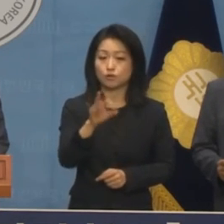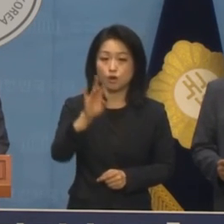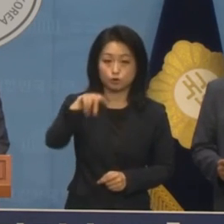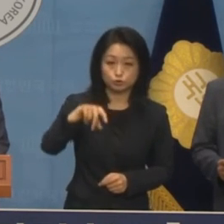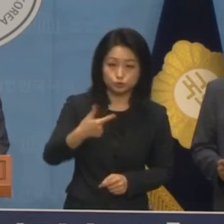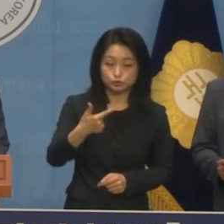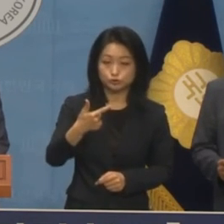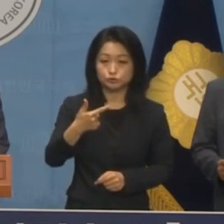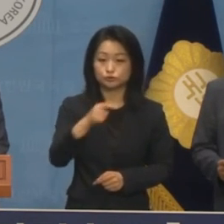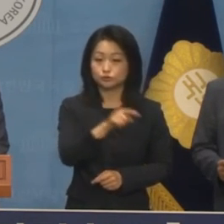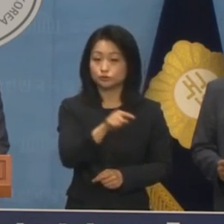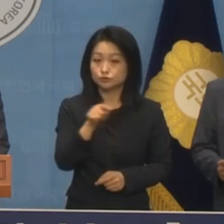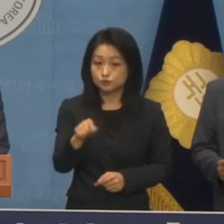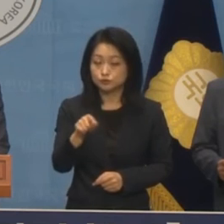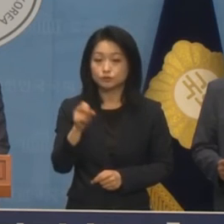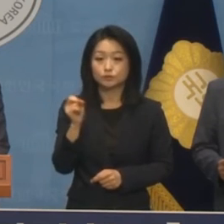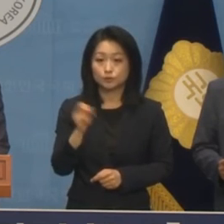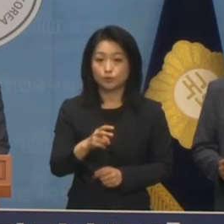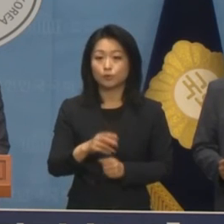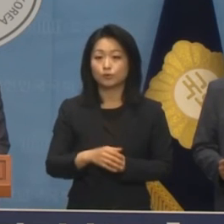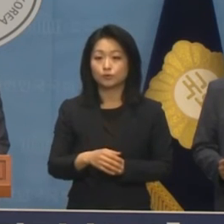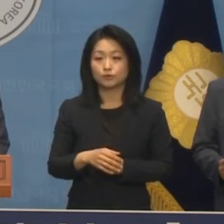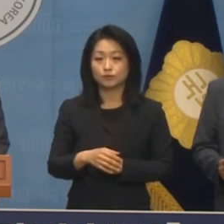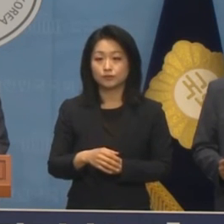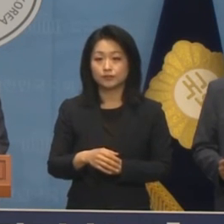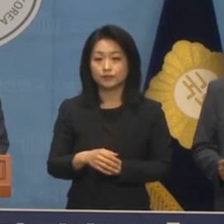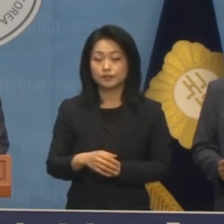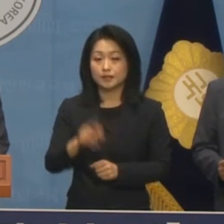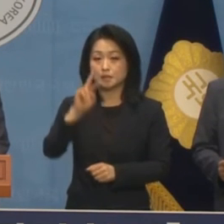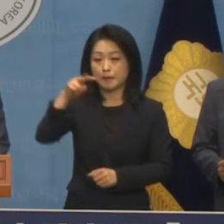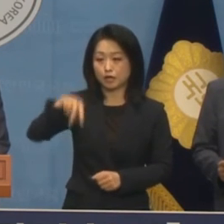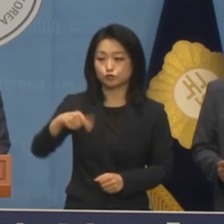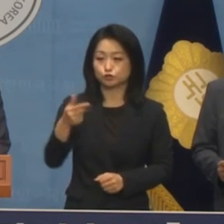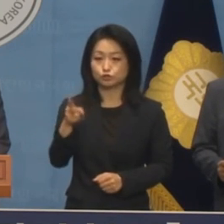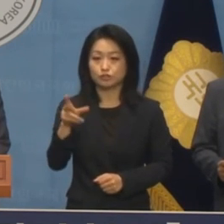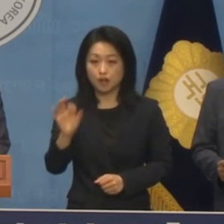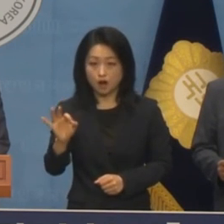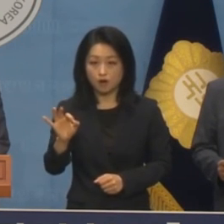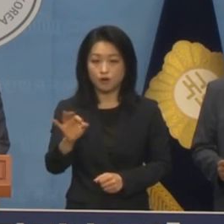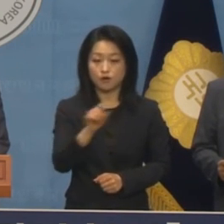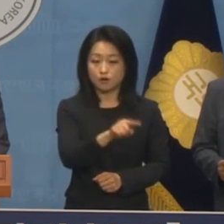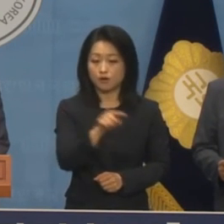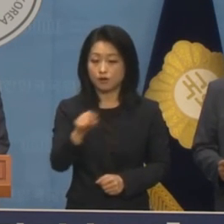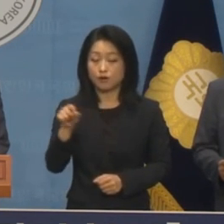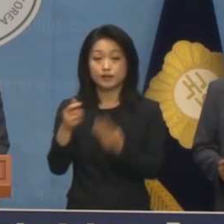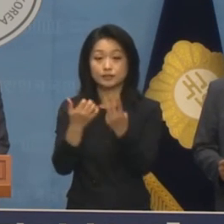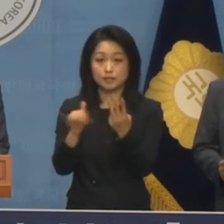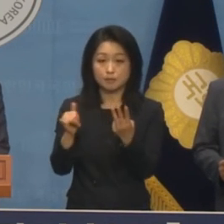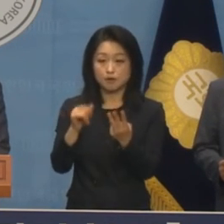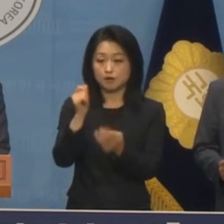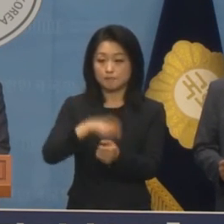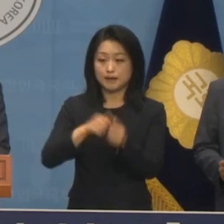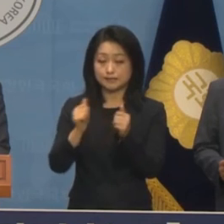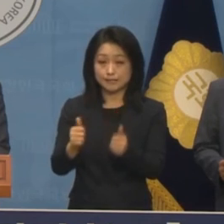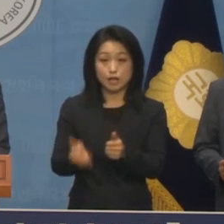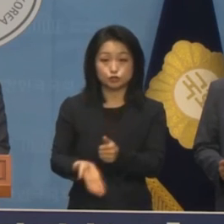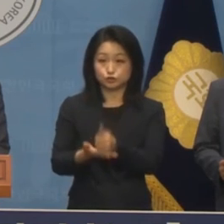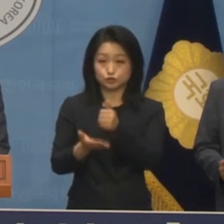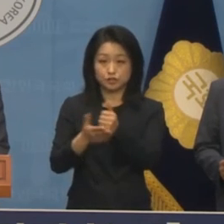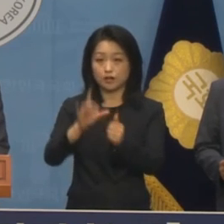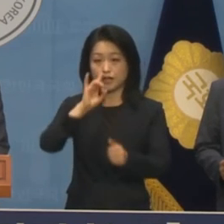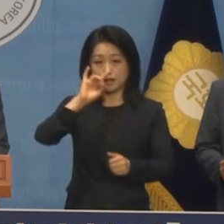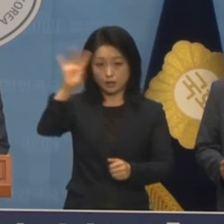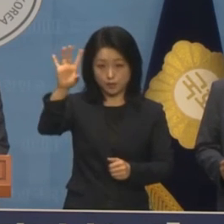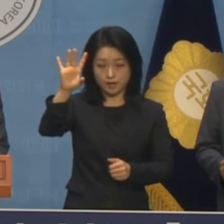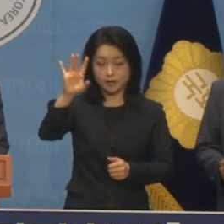오영준, 편향된 이념 이력을 갖고 있는 박순영 3인의 대법관 추천을